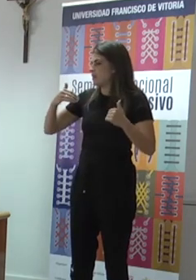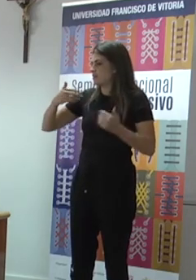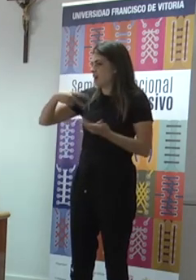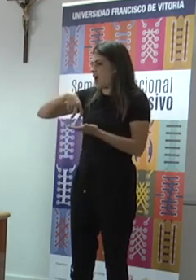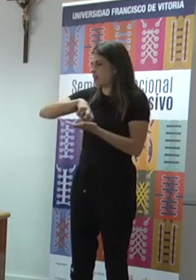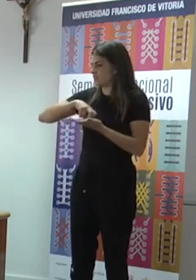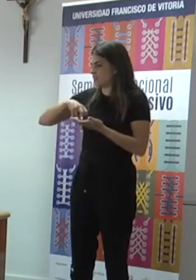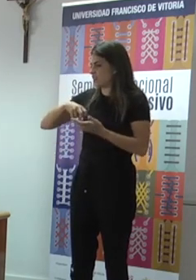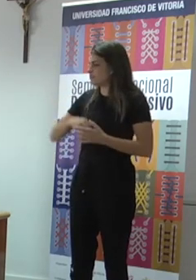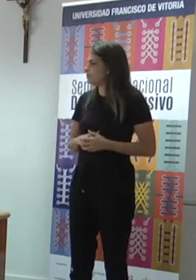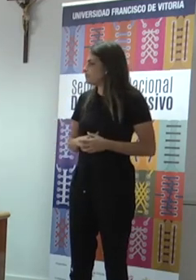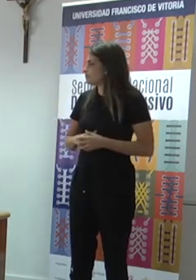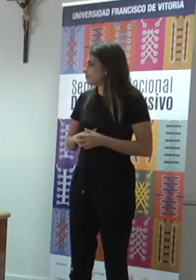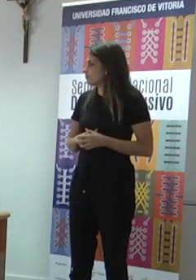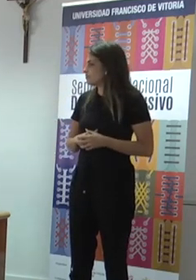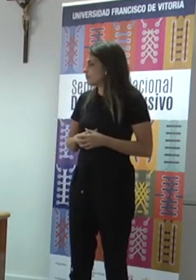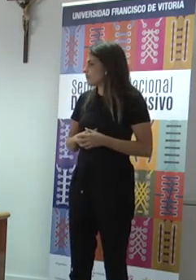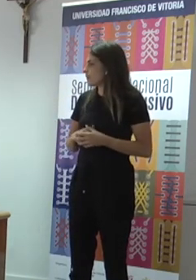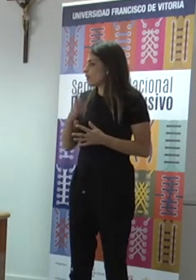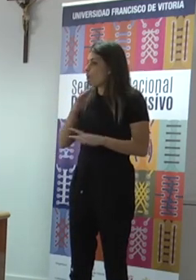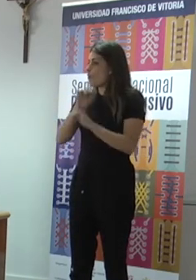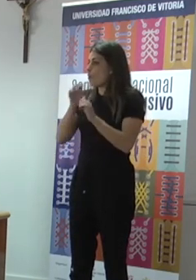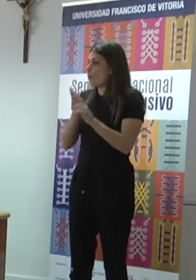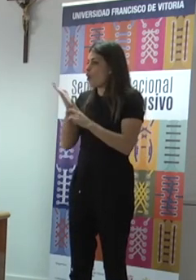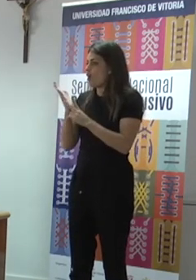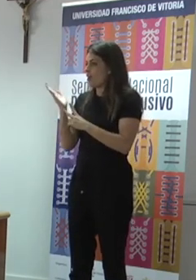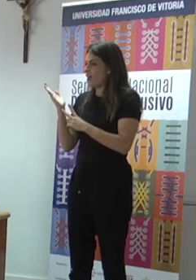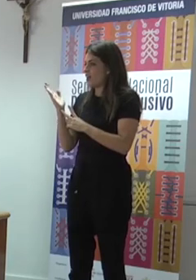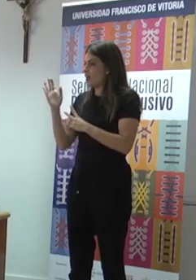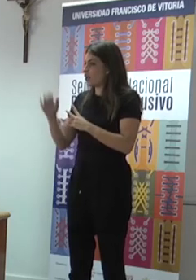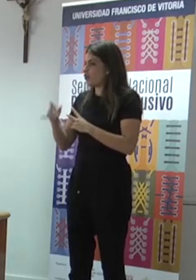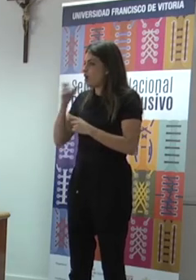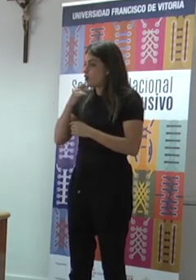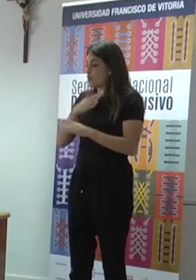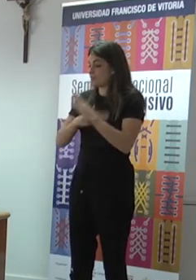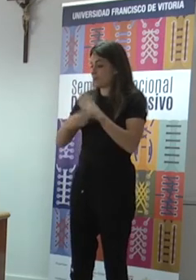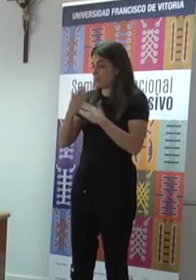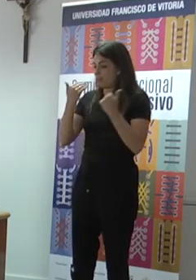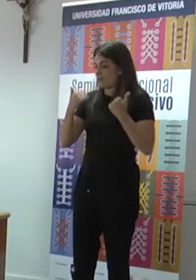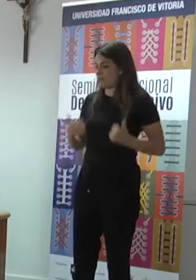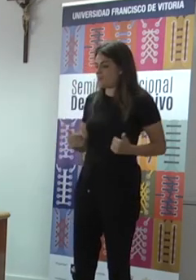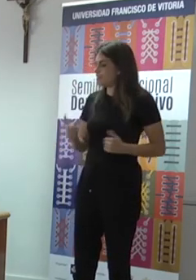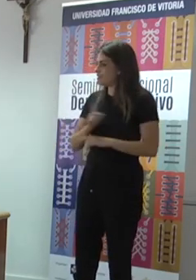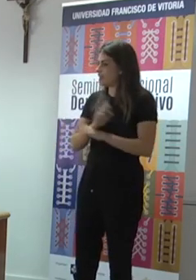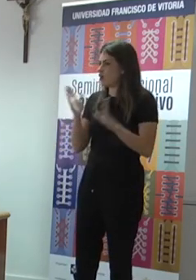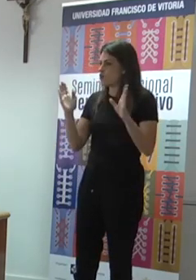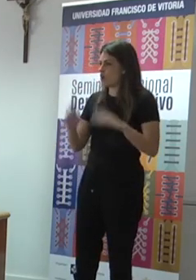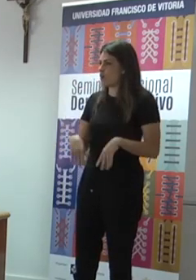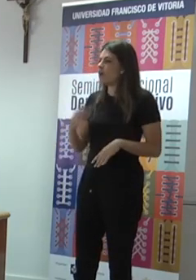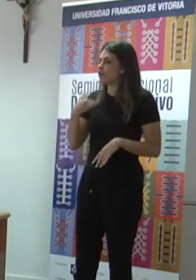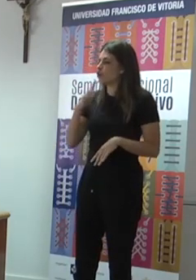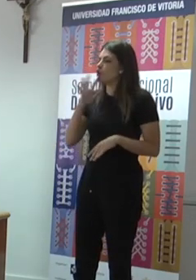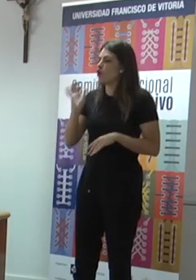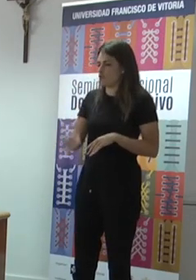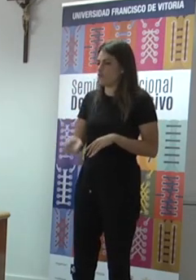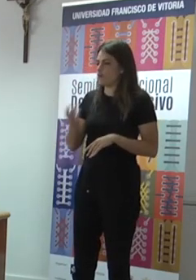Creo, si corrígeme si me equivoco, que no hay modalidad tampoco, ¿verdad? Pues discapacidad física, ¿no? Confirmo entonces que voy a ser el primer discapacitado